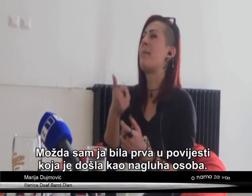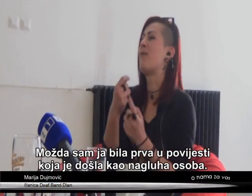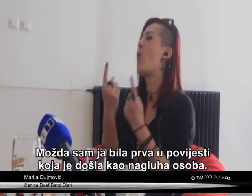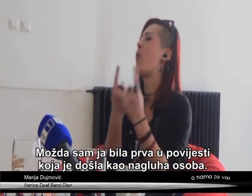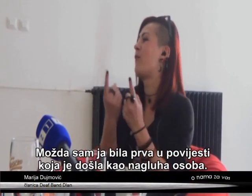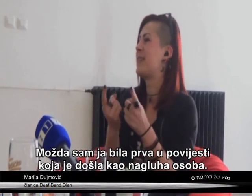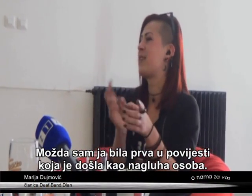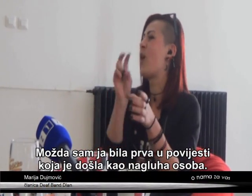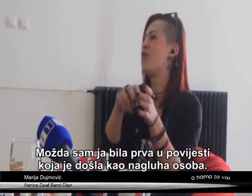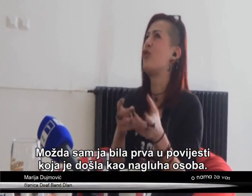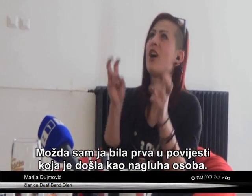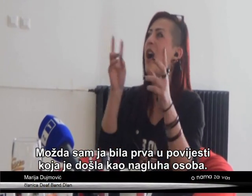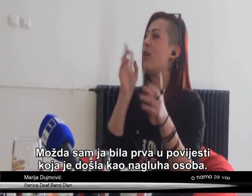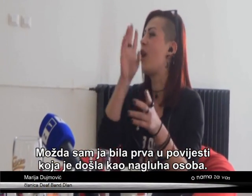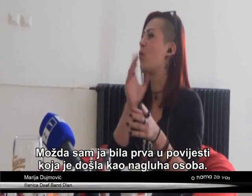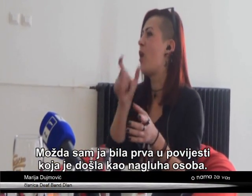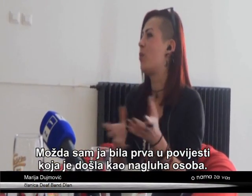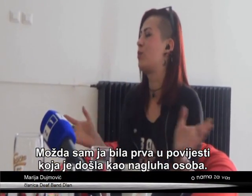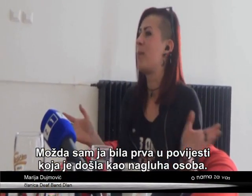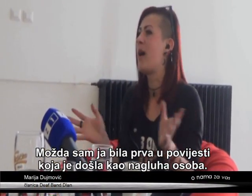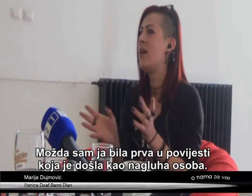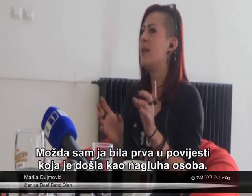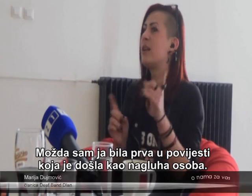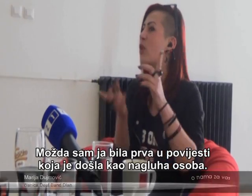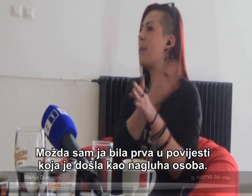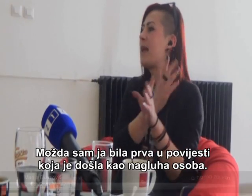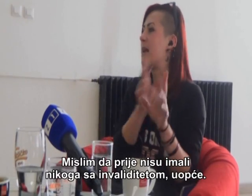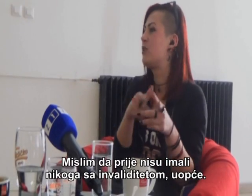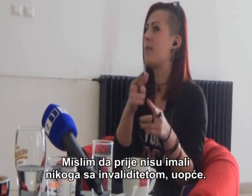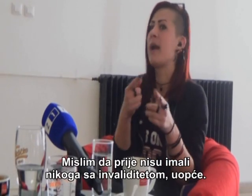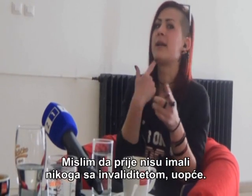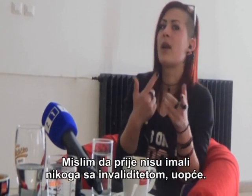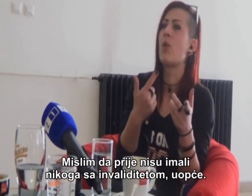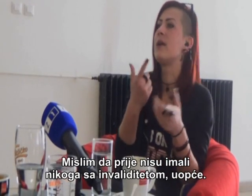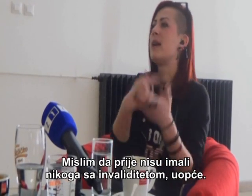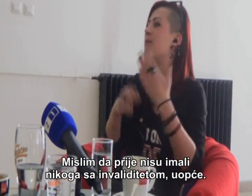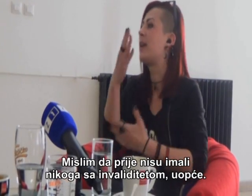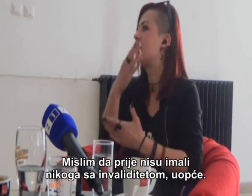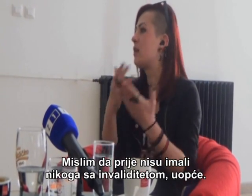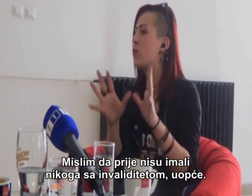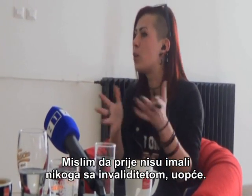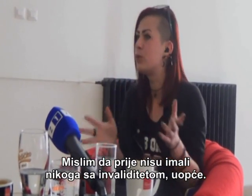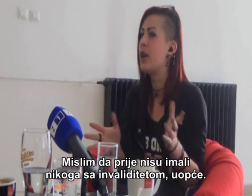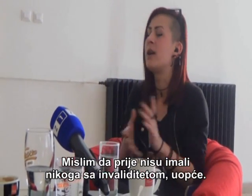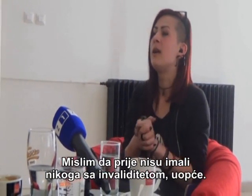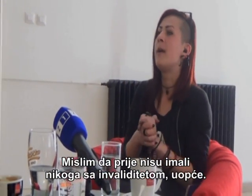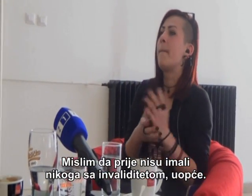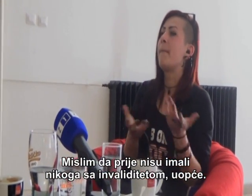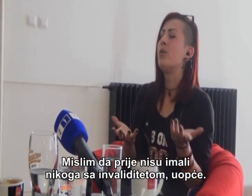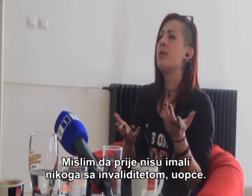prva u povijesti koja je došla kao nakon kao uđu. Pa nikoga prije nisu imali nekoga za invaliditetu uopće. Pa onda